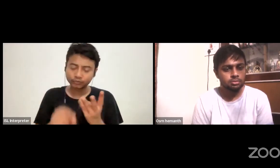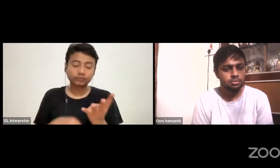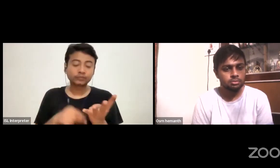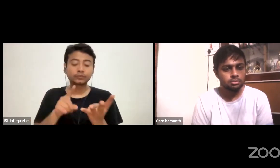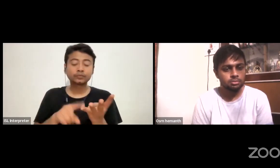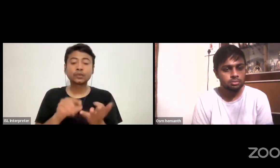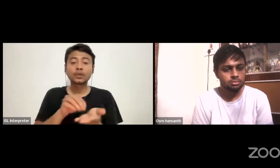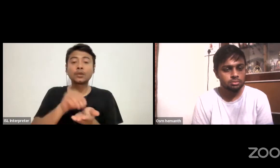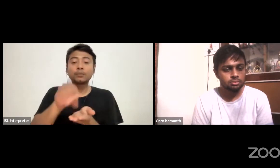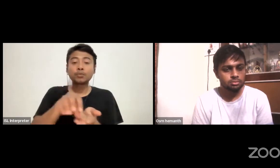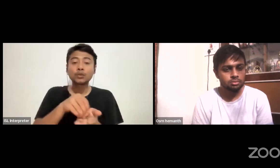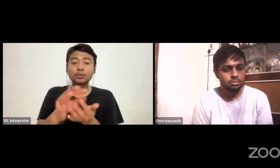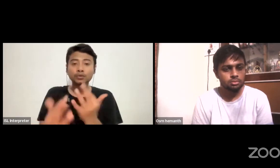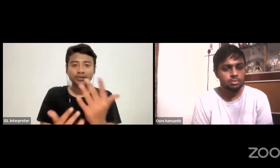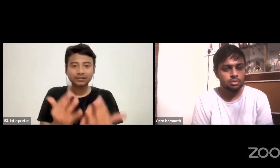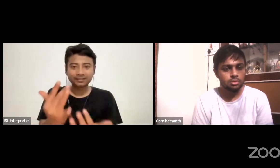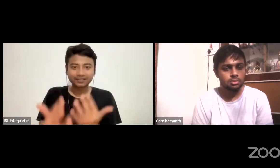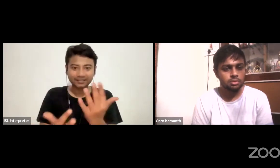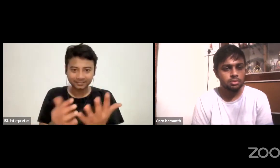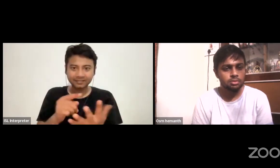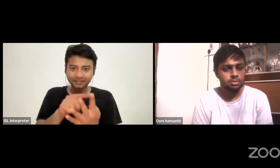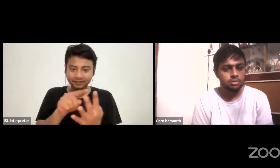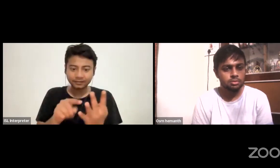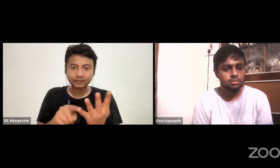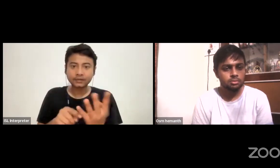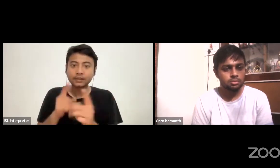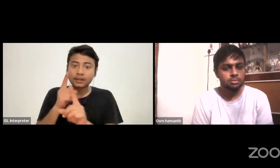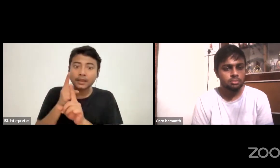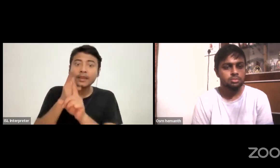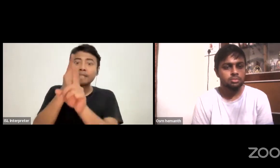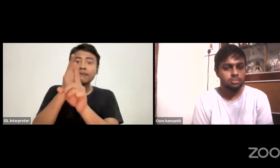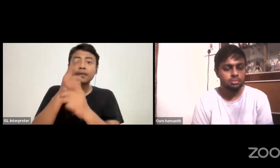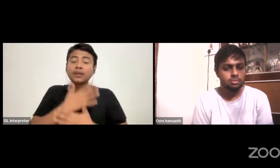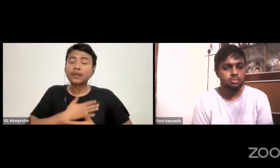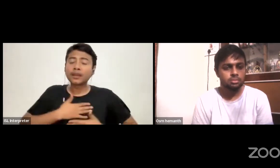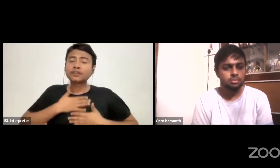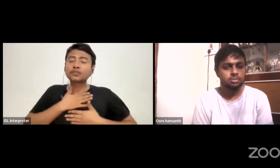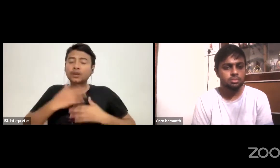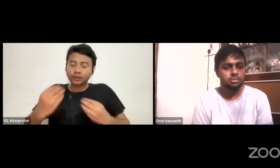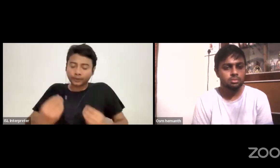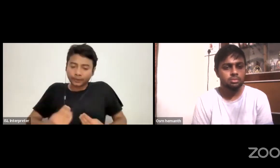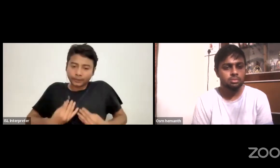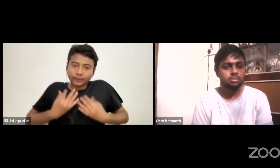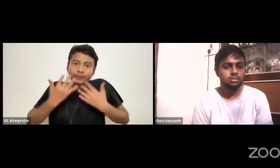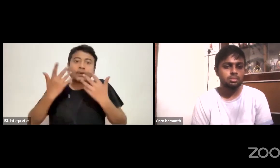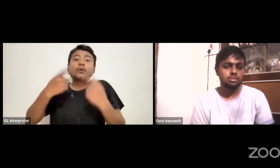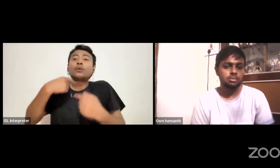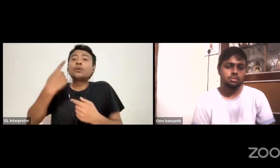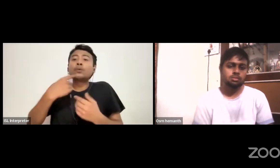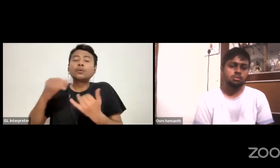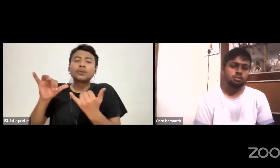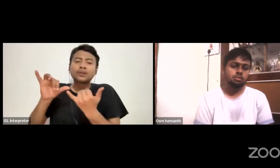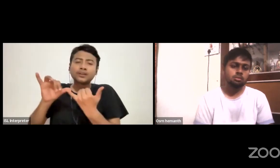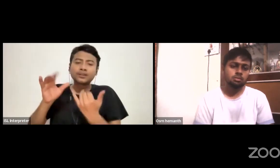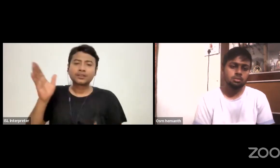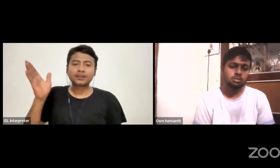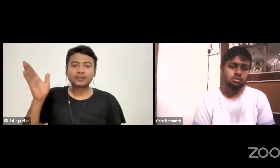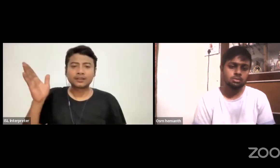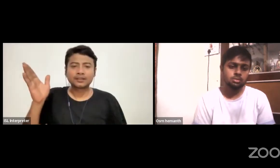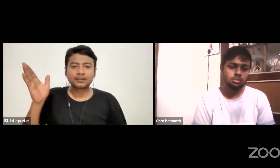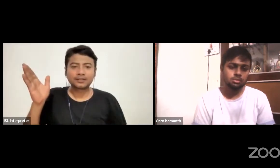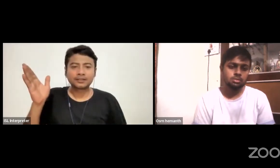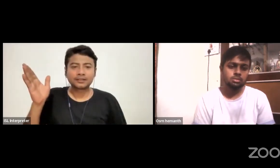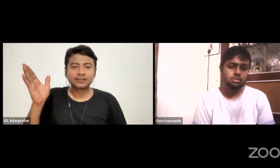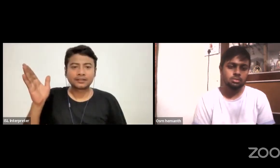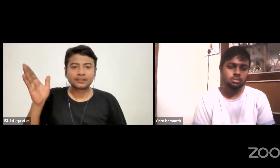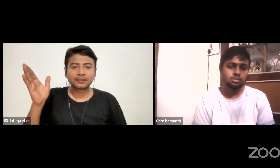तो भगवान कहते हैं, भगवान कृष्ण, मैं उसको एंजॉय करता हूँ। सर्वलोक महेश्वरम, सभी